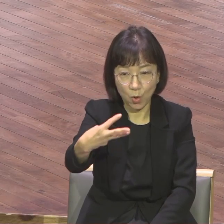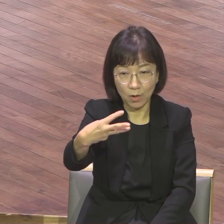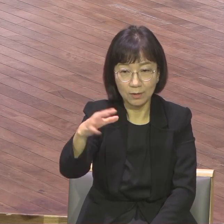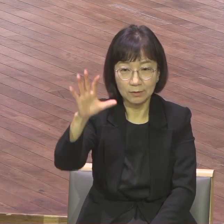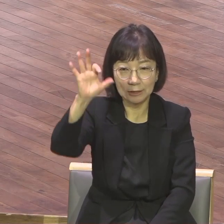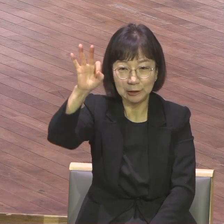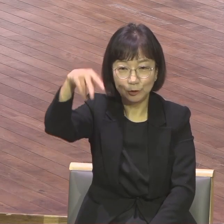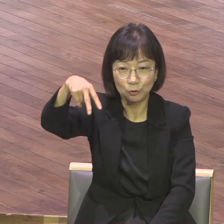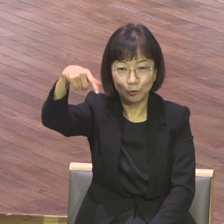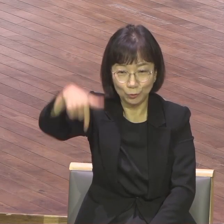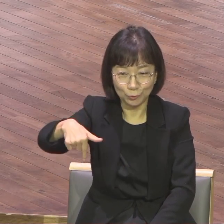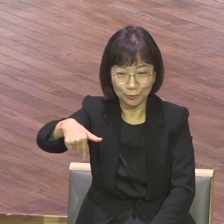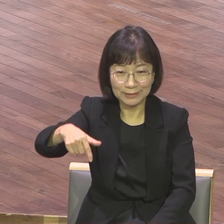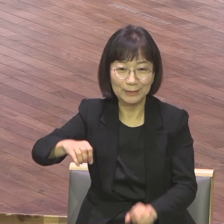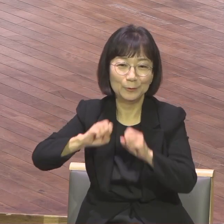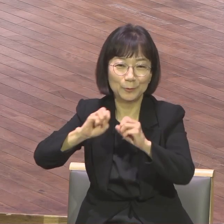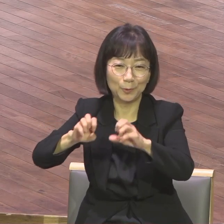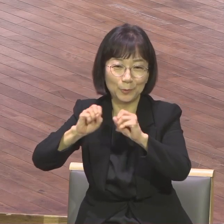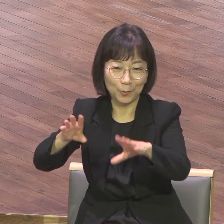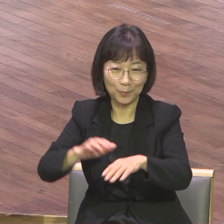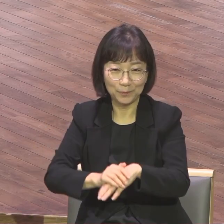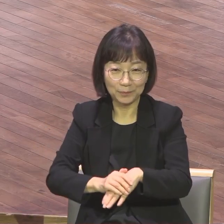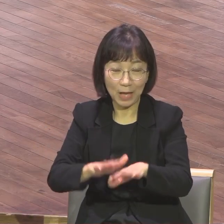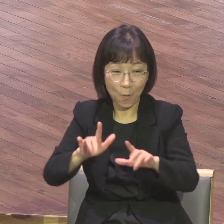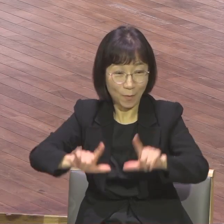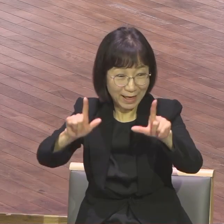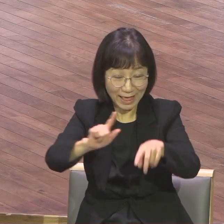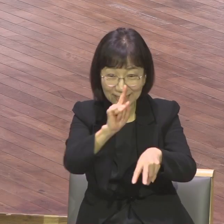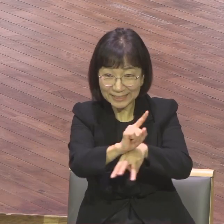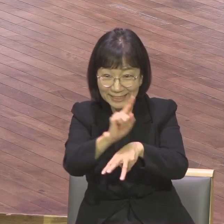자, 우리에게 주어진 산 소망은 뭐냐?